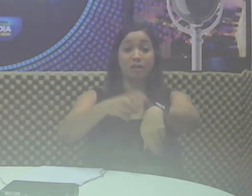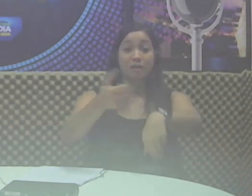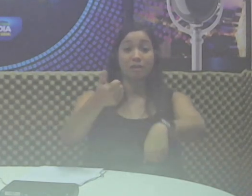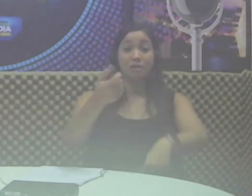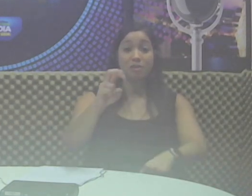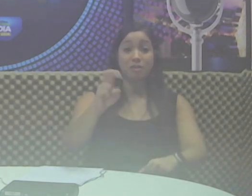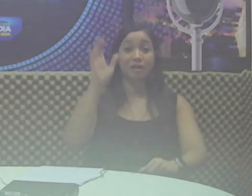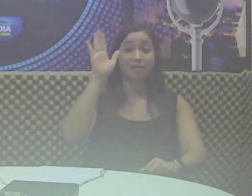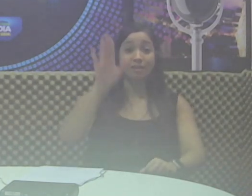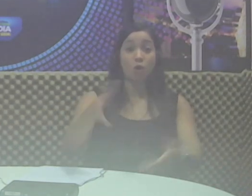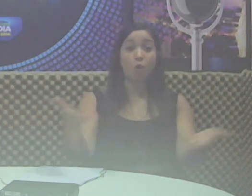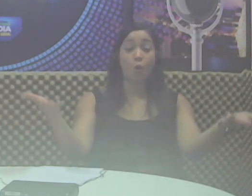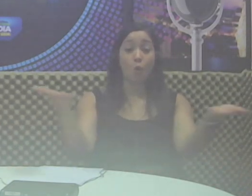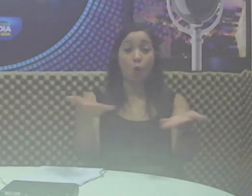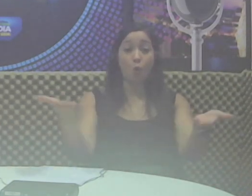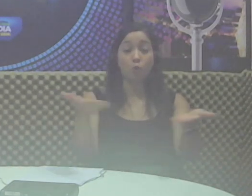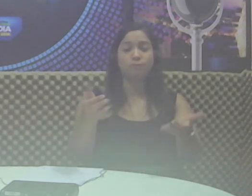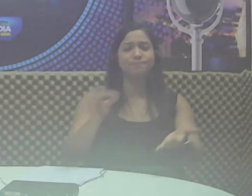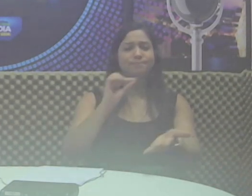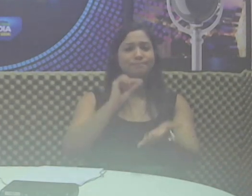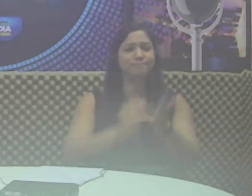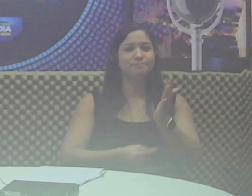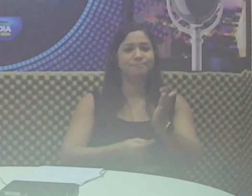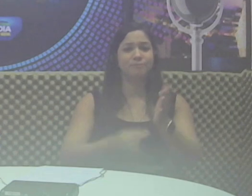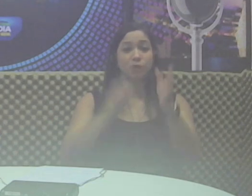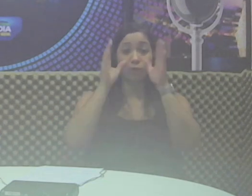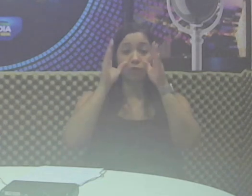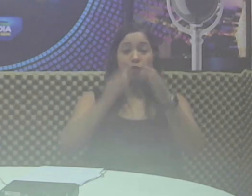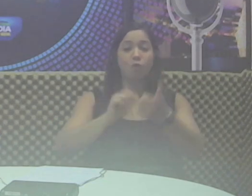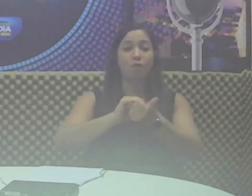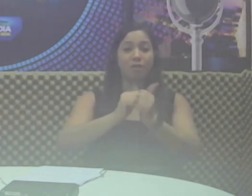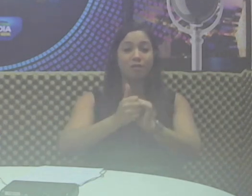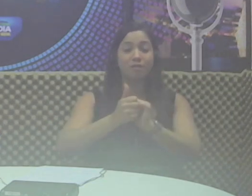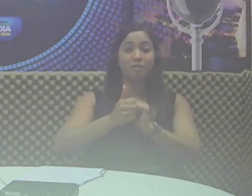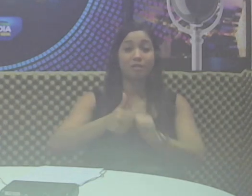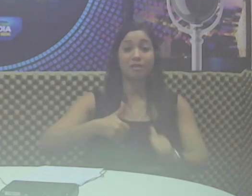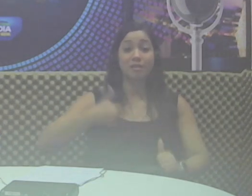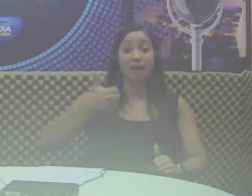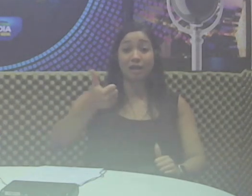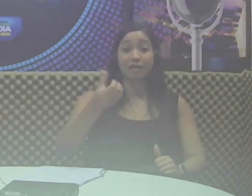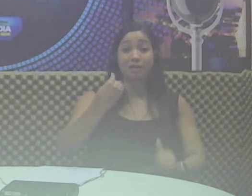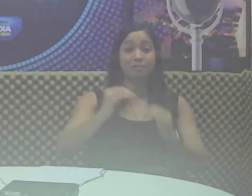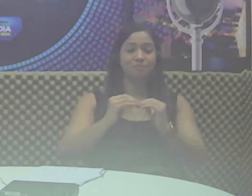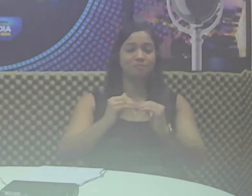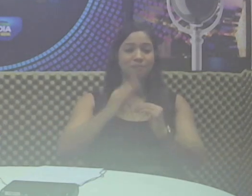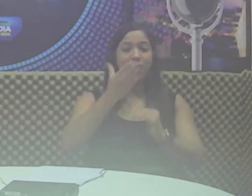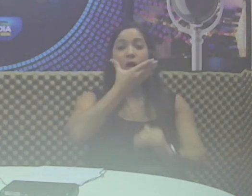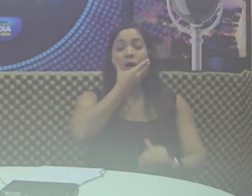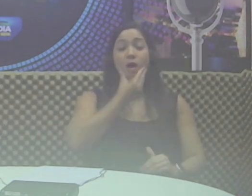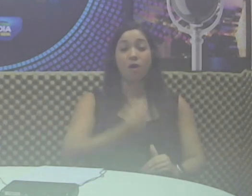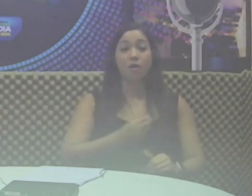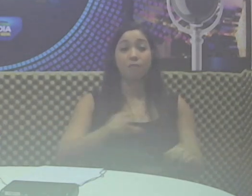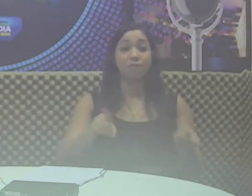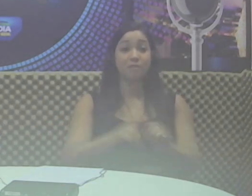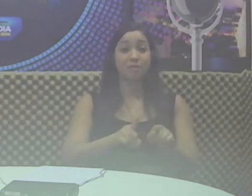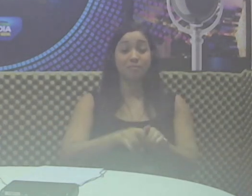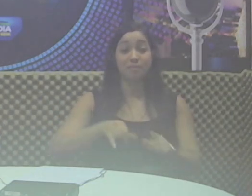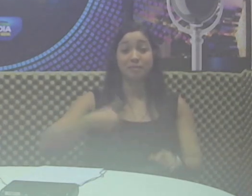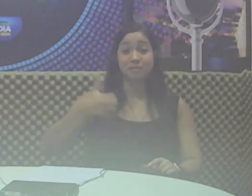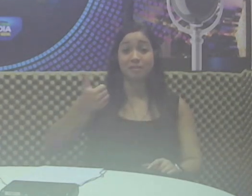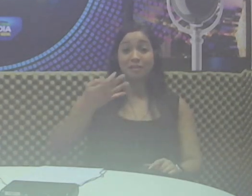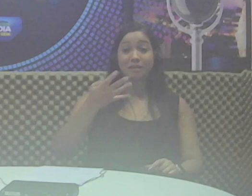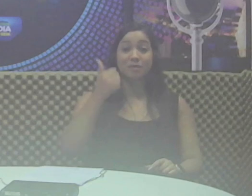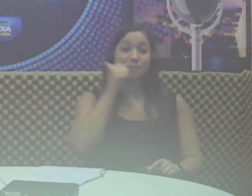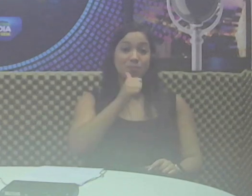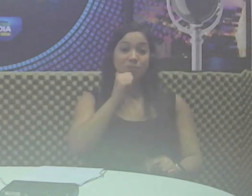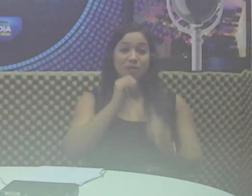hoje. As inscrições são voltadas a atletas a partir dos 16 anos no masculino e dos 14 no